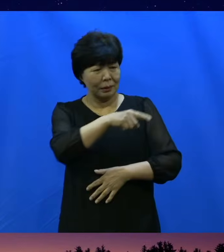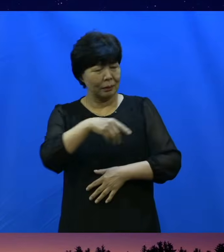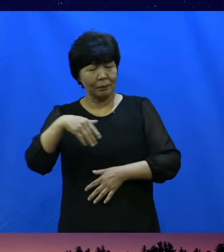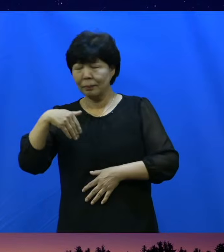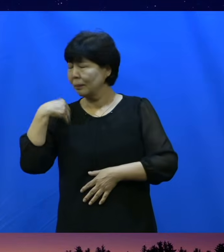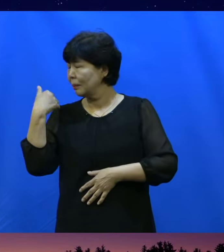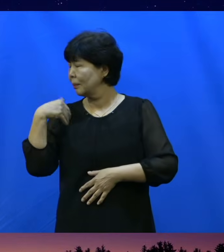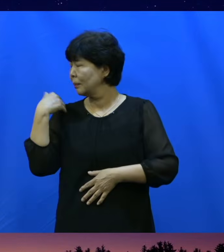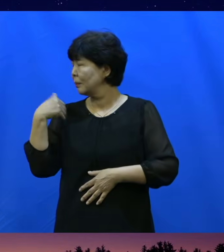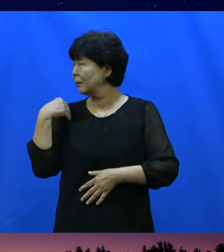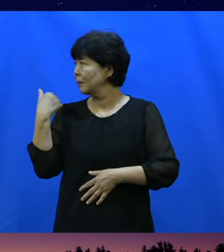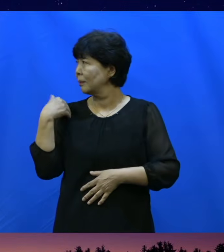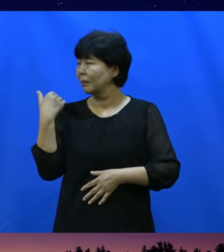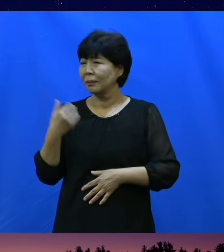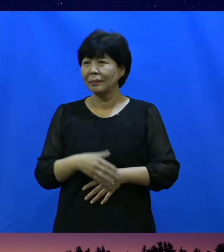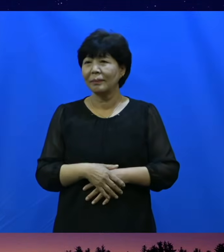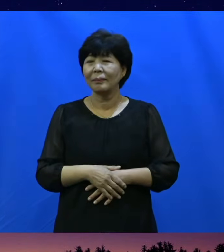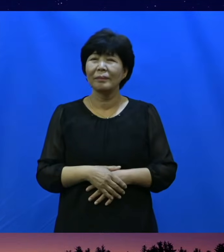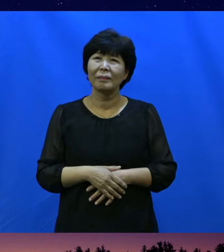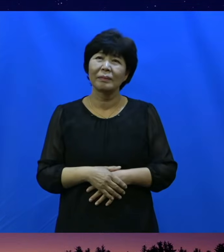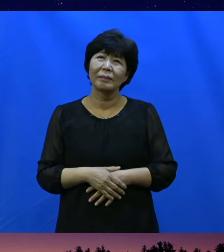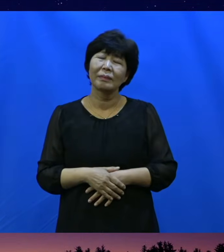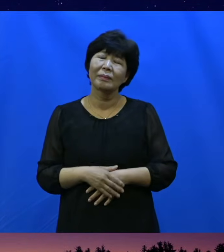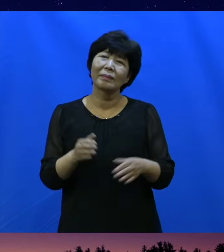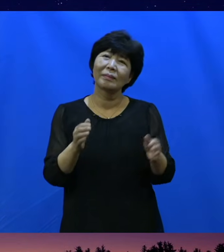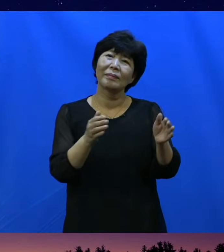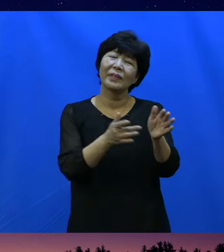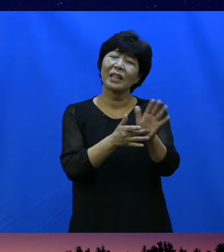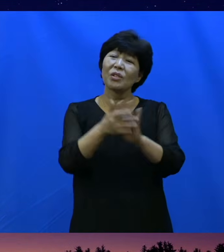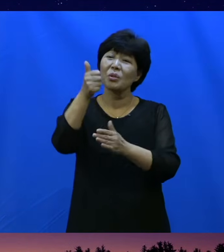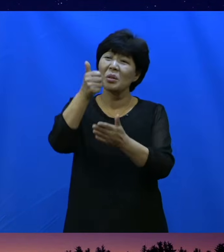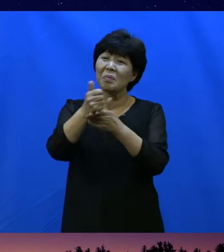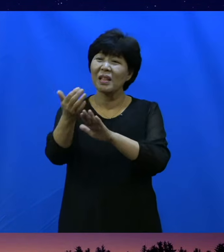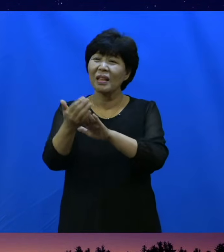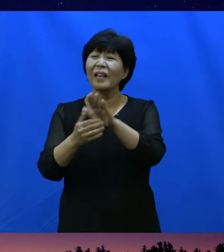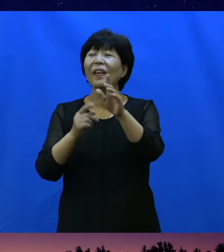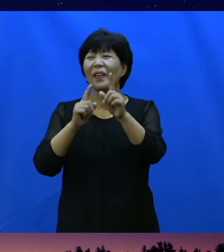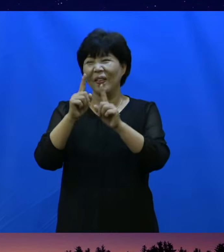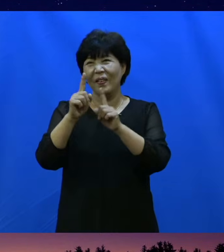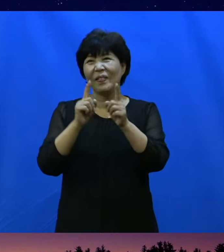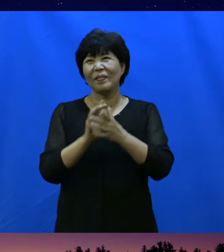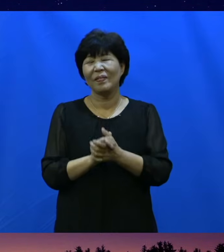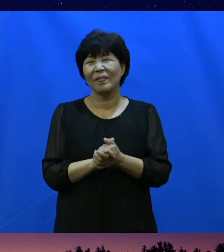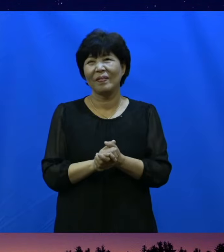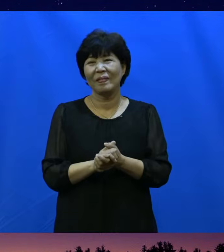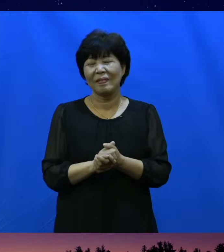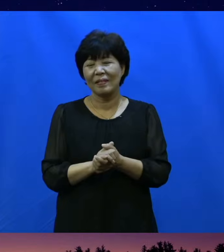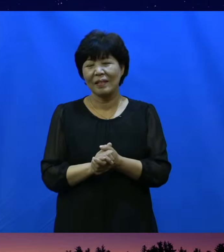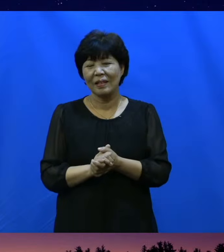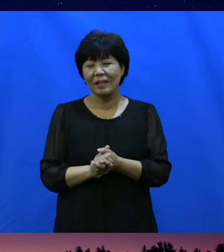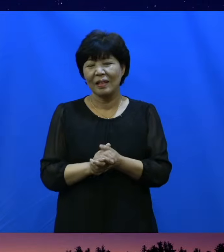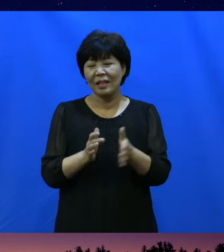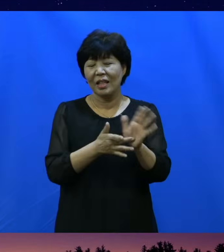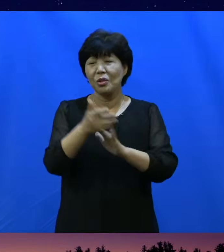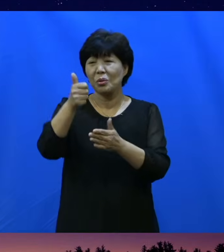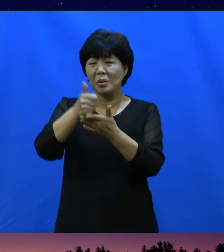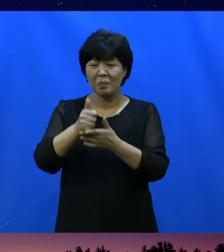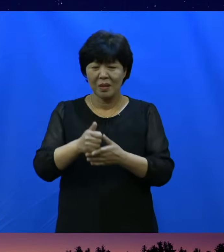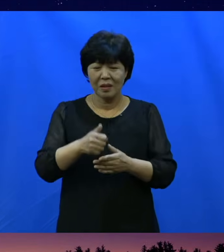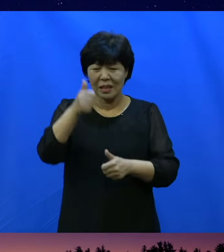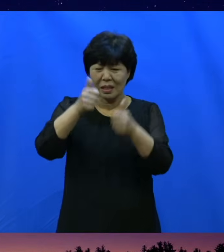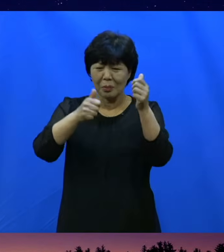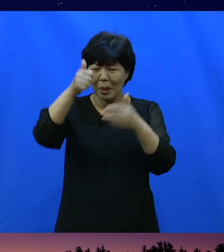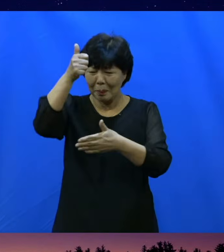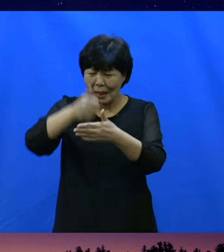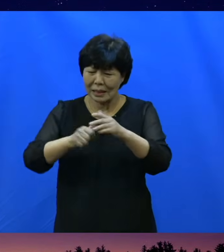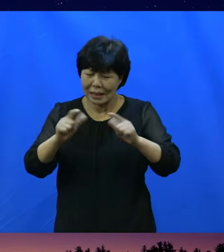근데 여러분, 예수님이 겟세마네 동산에서 이미 예고를 하셨어요. 기도할 때 기도하지 않고 졸고 있던 제자들에게 주님이 하신 말씀이 시험에 들지 않게 깨어